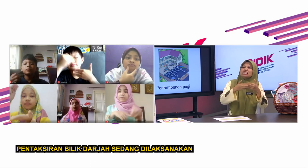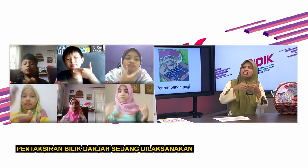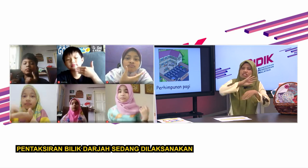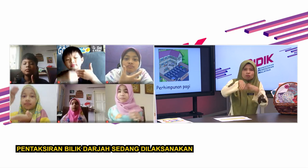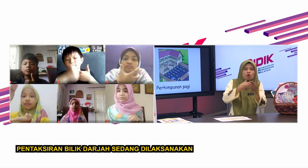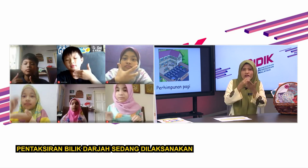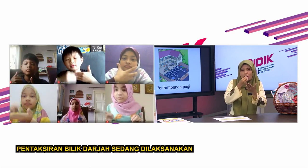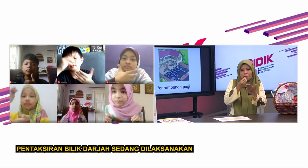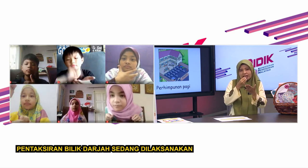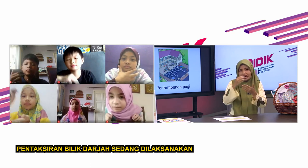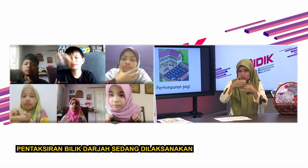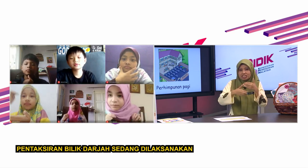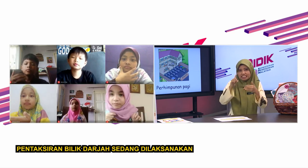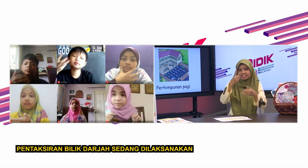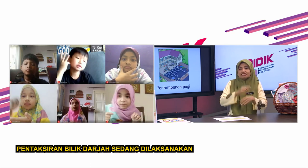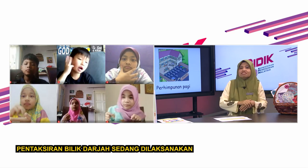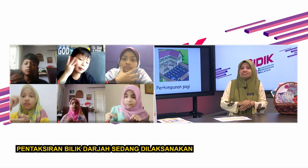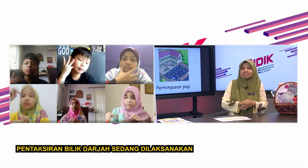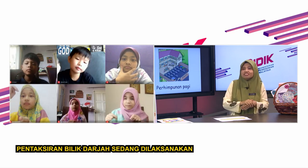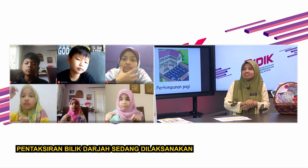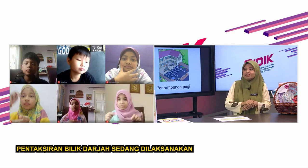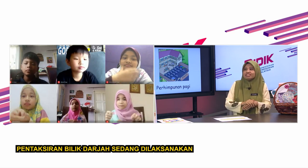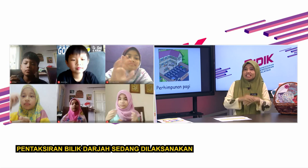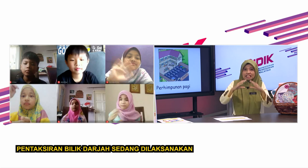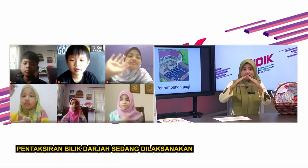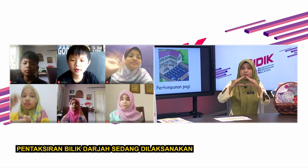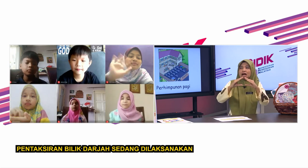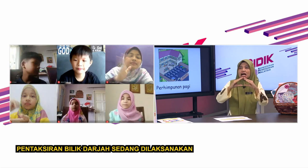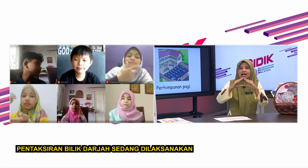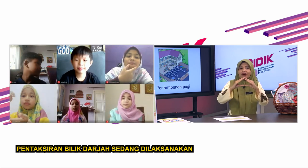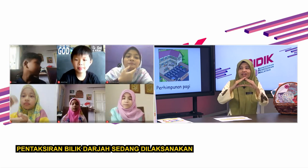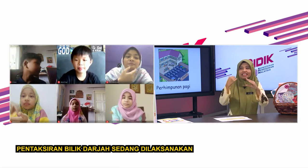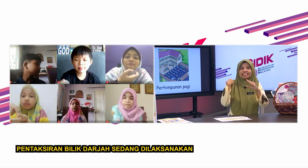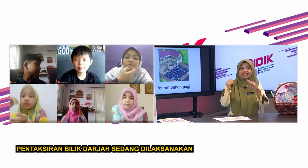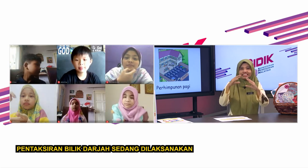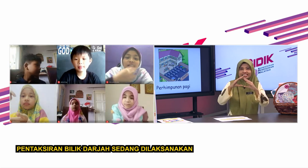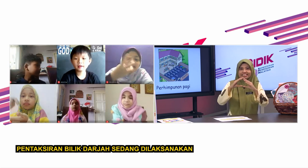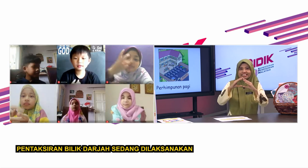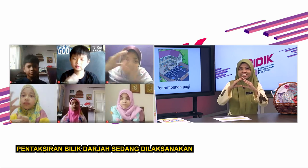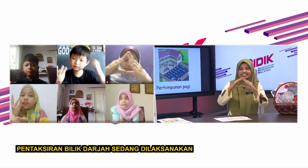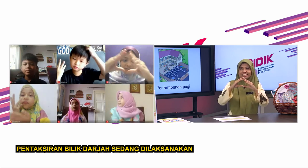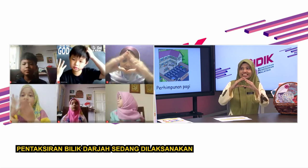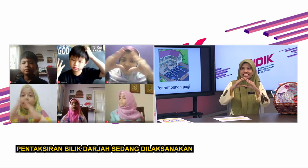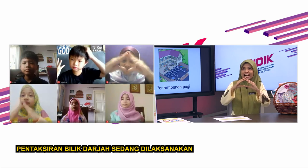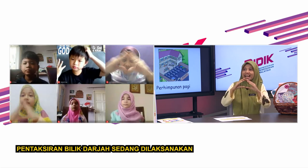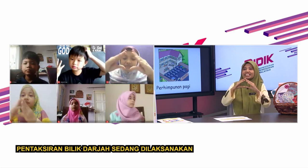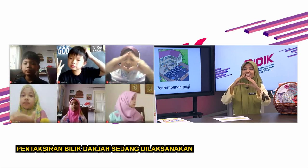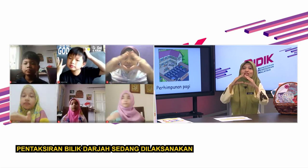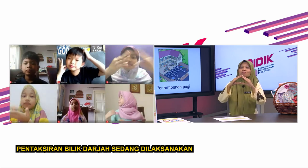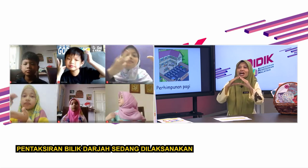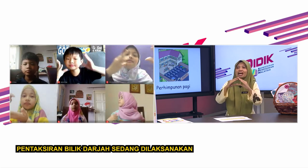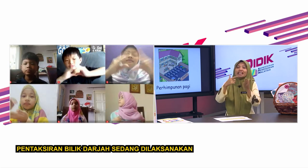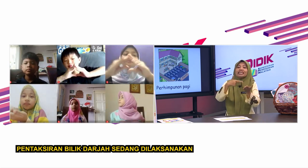Roti. Semua orang makan roti saja. Nasi lemak. Ada? Tujuh pagi.